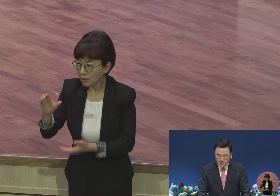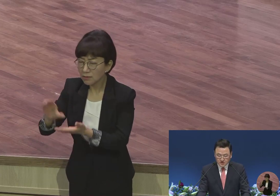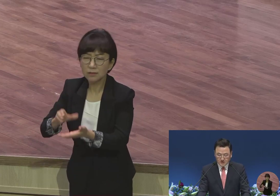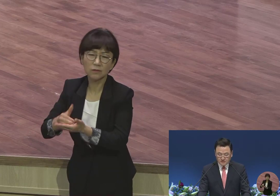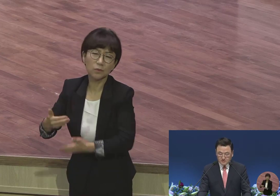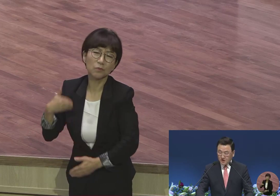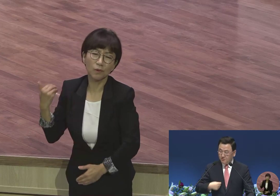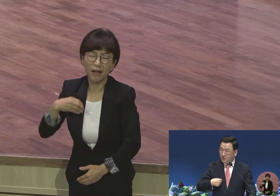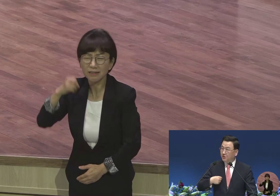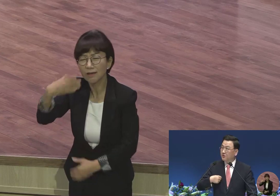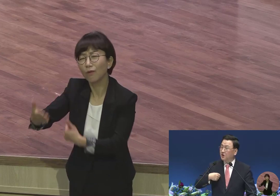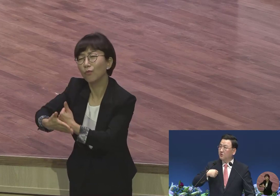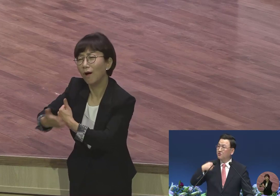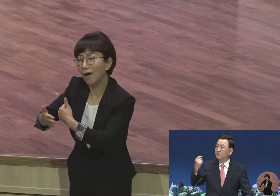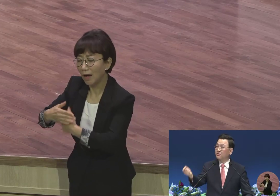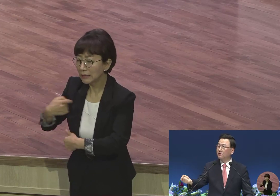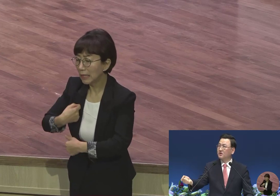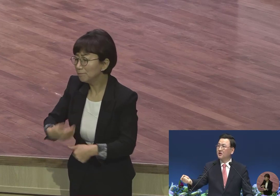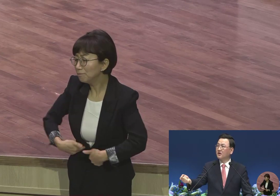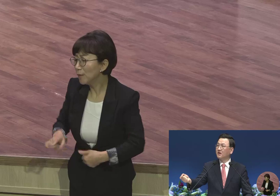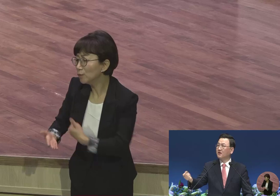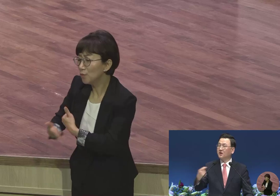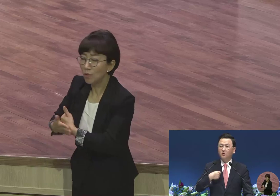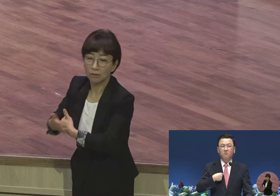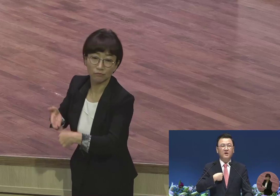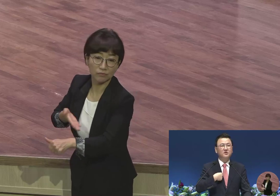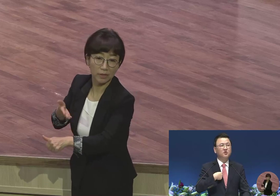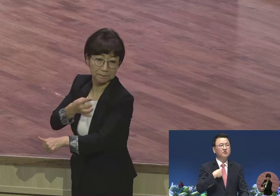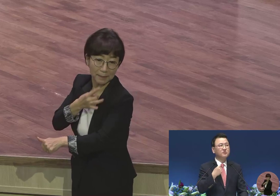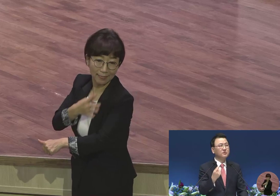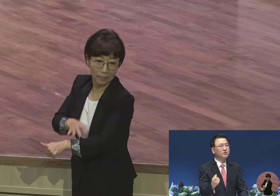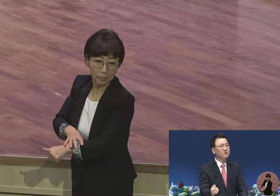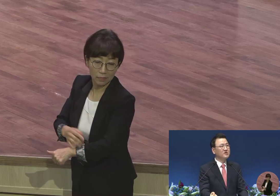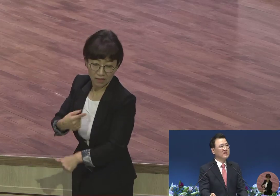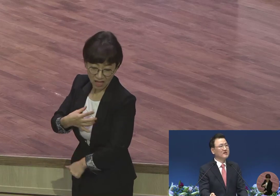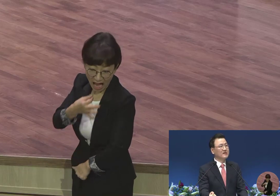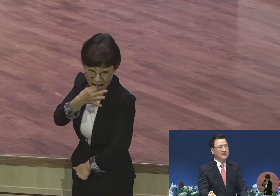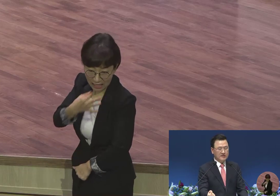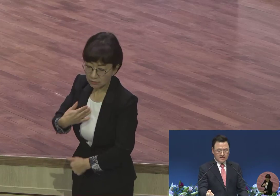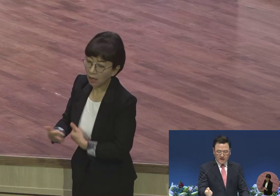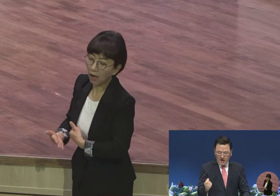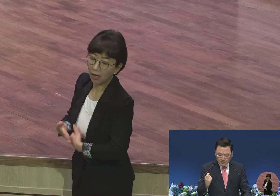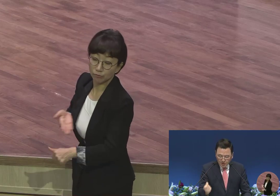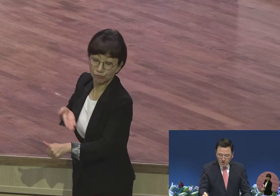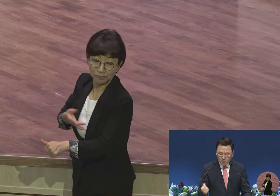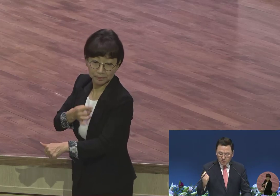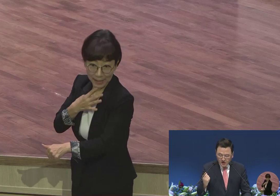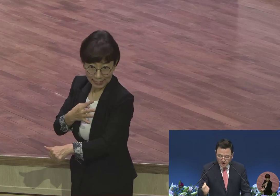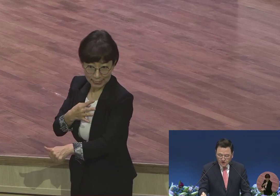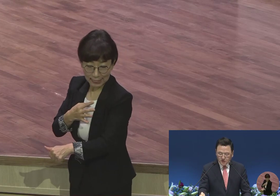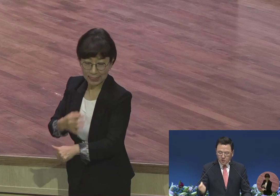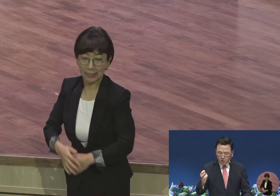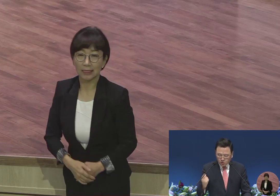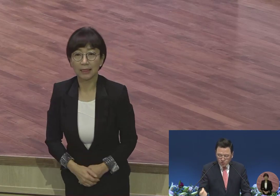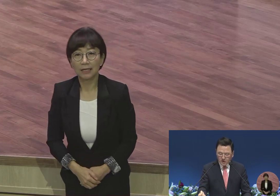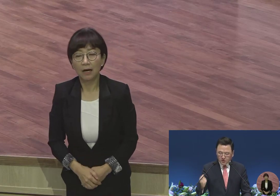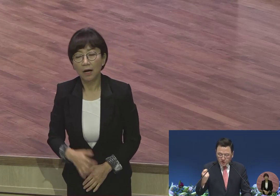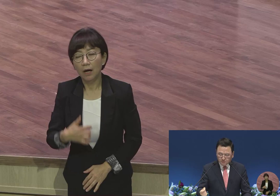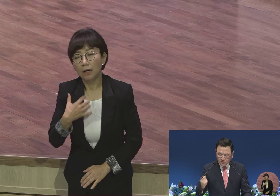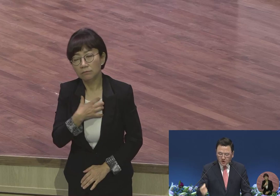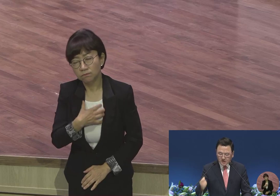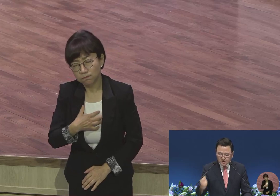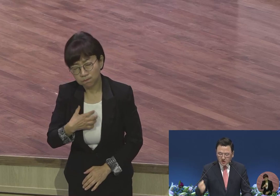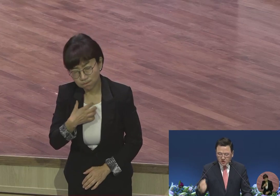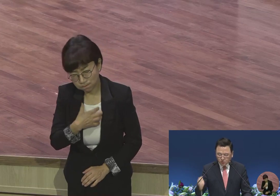삶의 조력자, 내 필요를 채워주는 조력자, 내 욕망을 채워주는 조력자, 내가 아파하고 괴로워하고